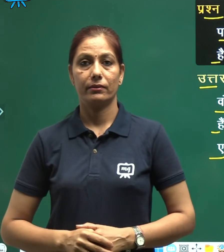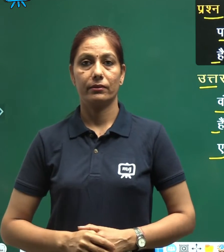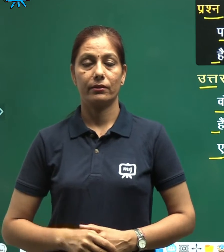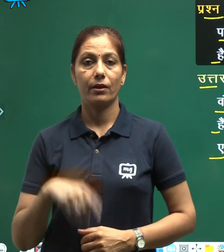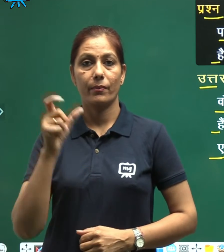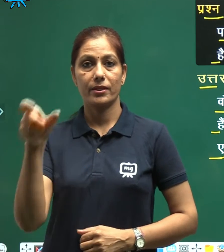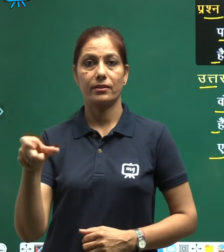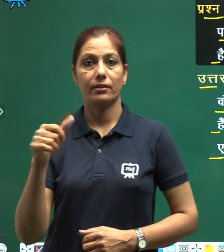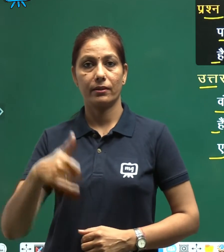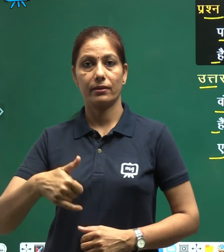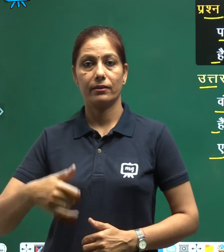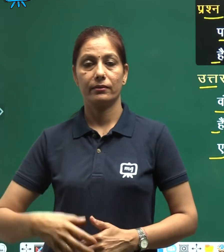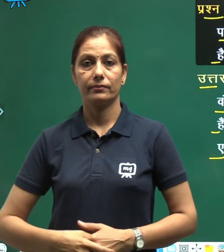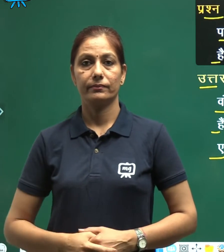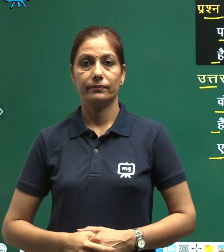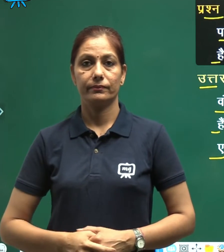व्यक्ति थे।